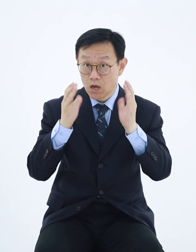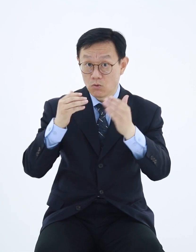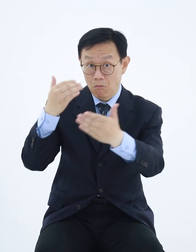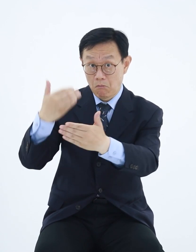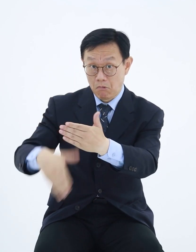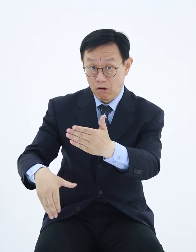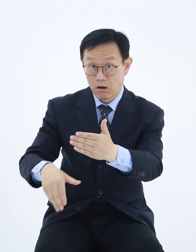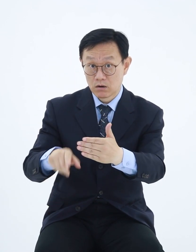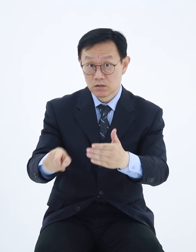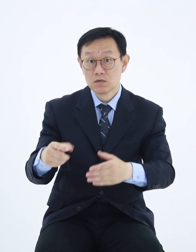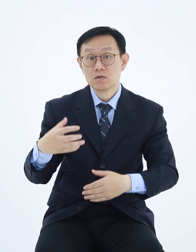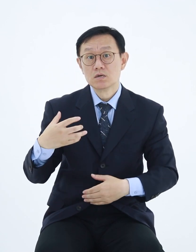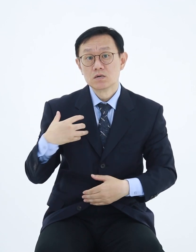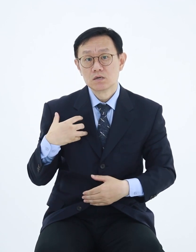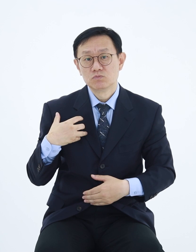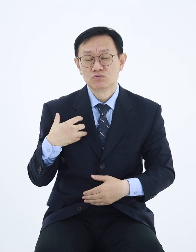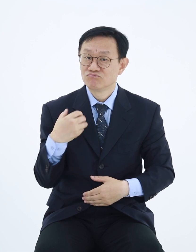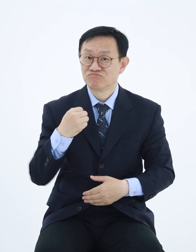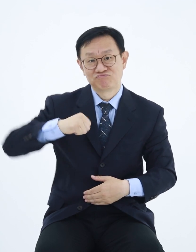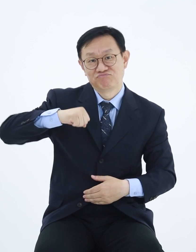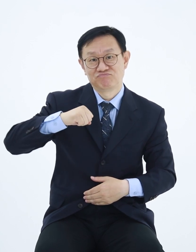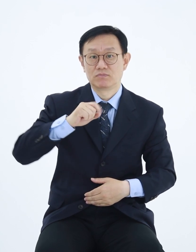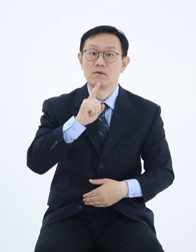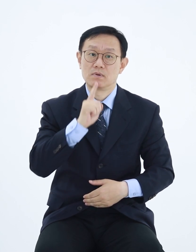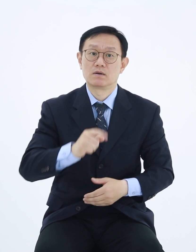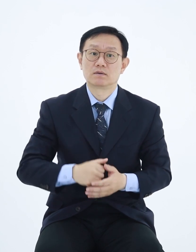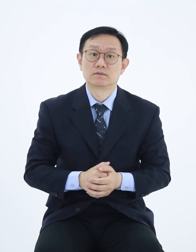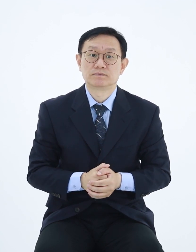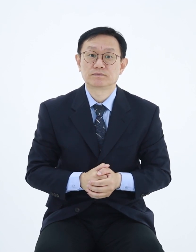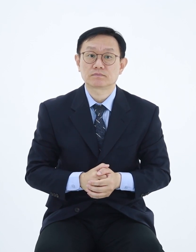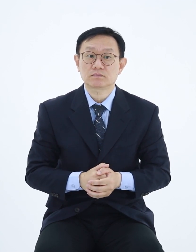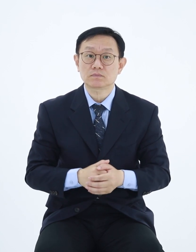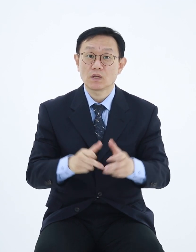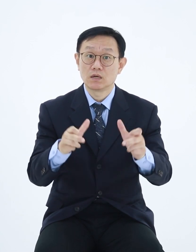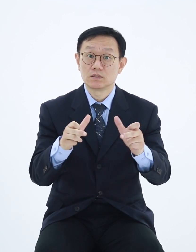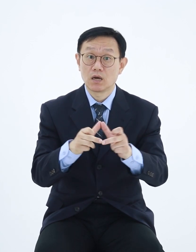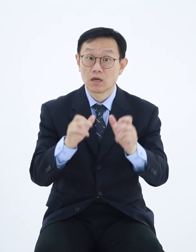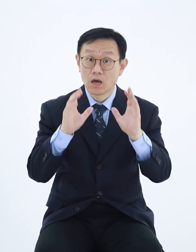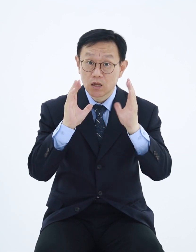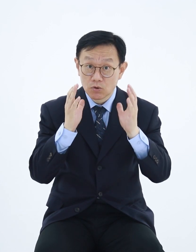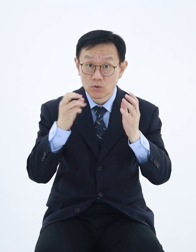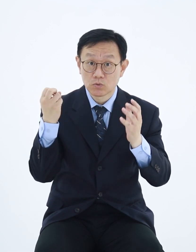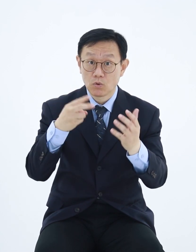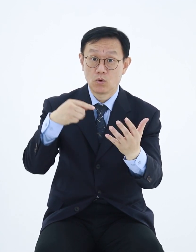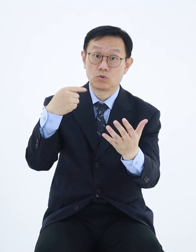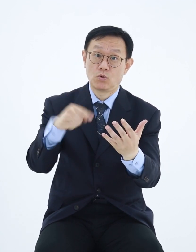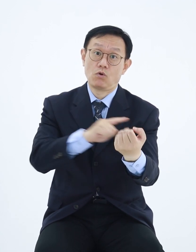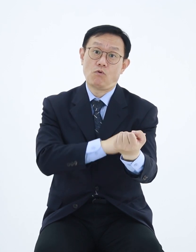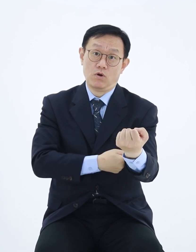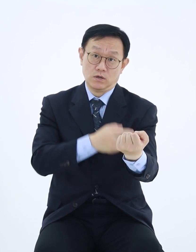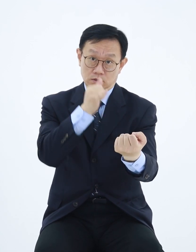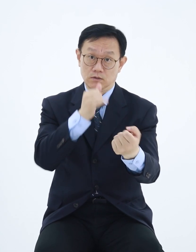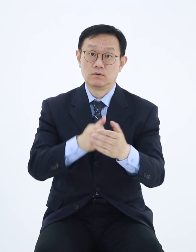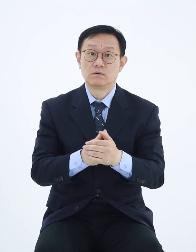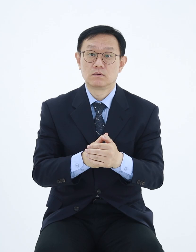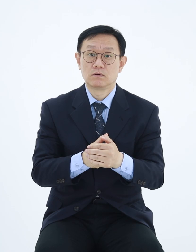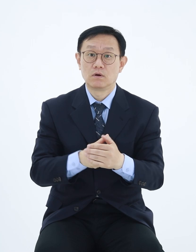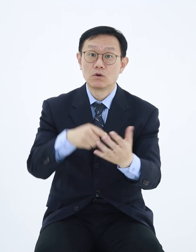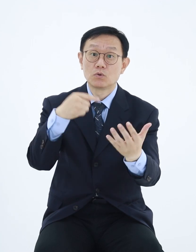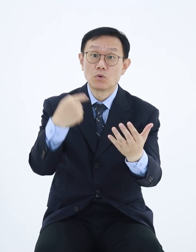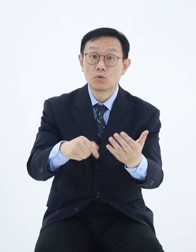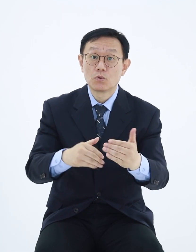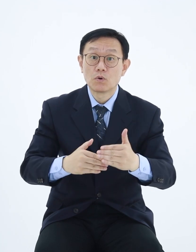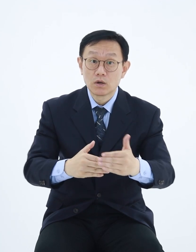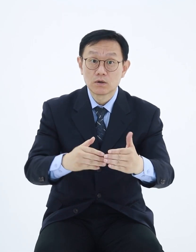것은 그 의무를 다하지 않게 되는 것입니다. 장애아동은 또한 교육받을 권리가 있습니다.